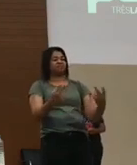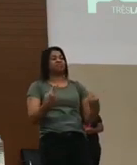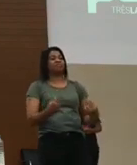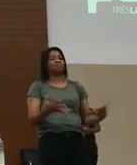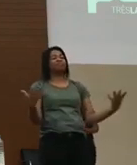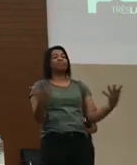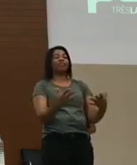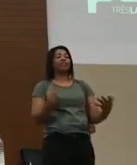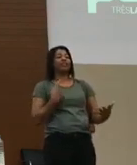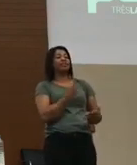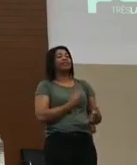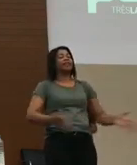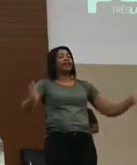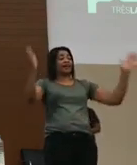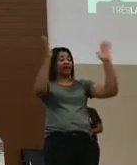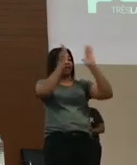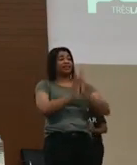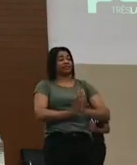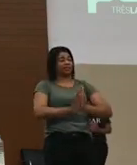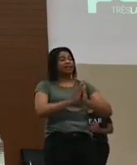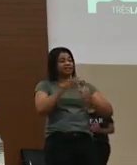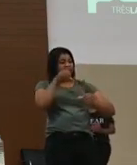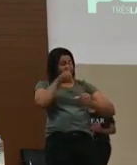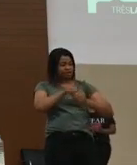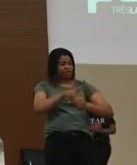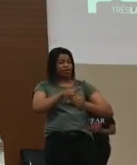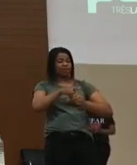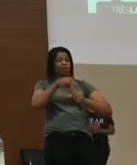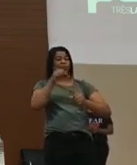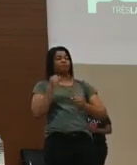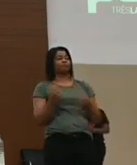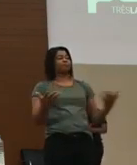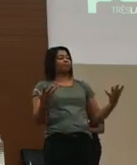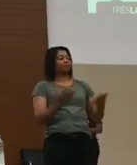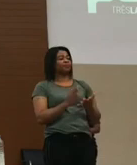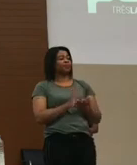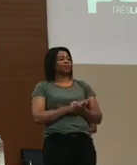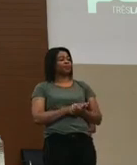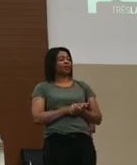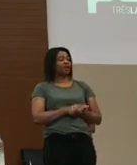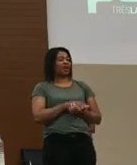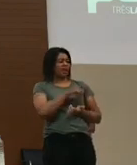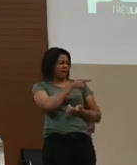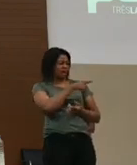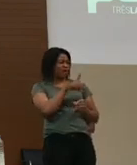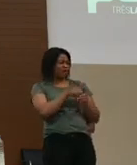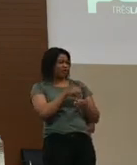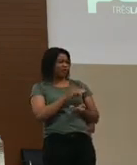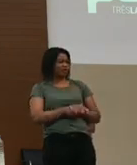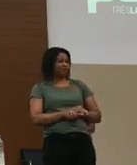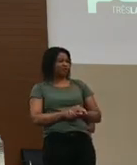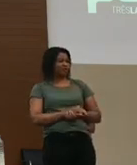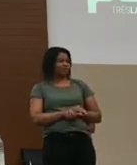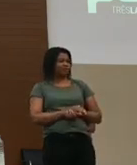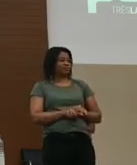espírito de adoração, você pode trazer o seu dízimo, a sua oferta, em nome de Jesus.